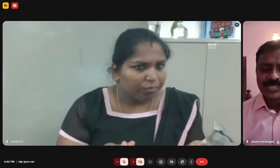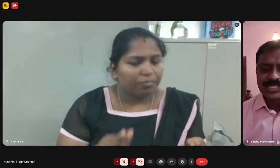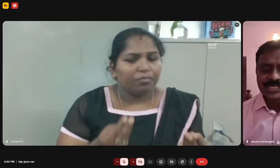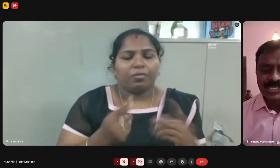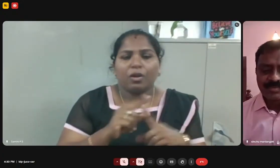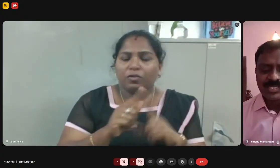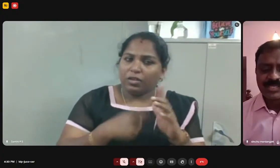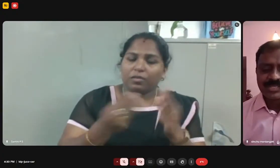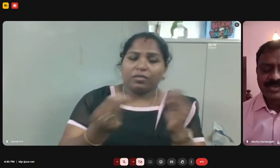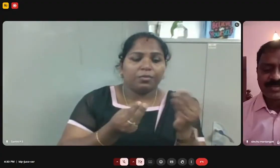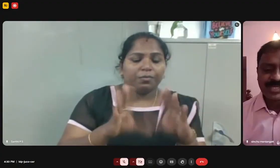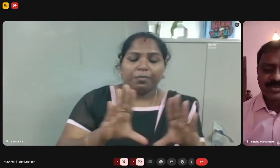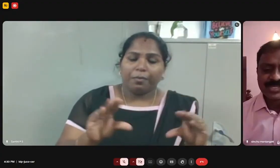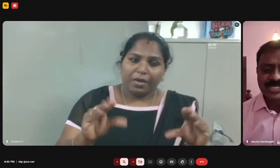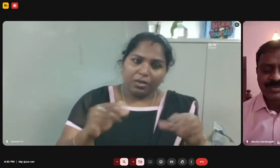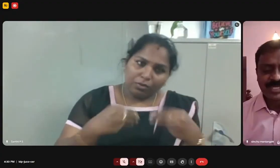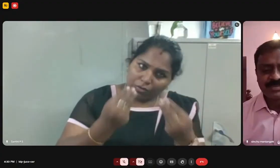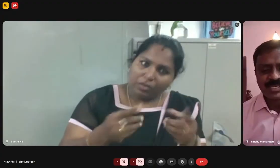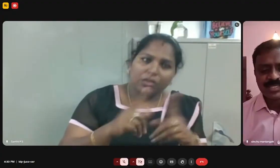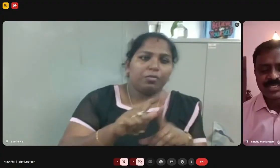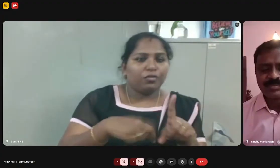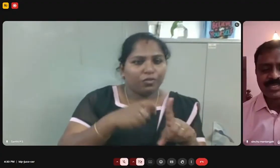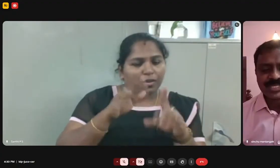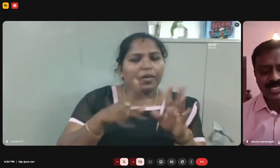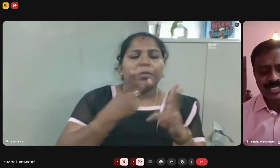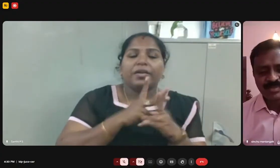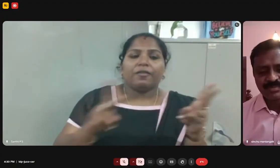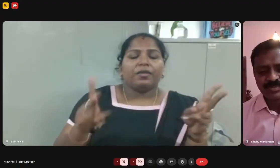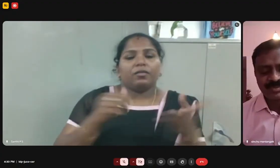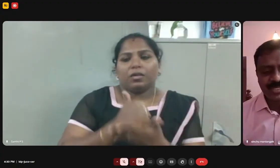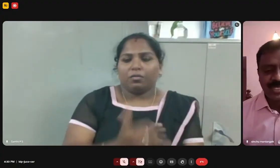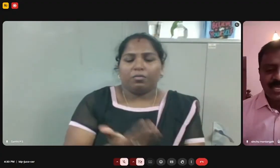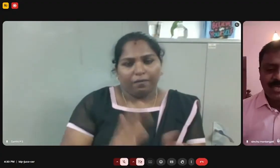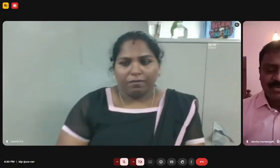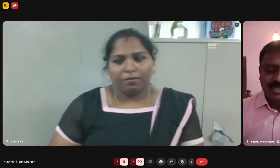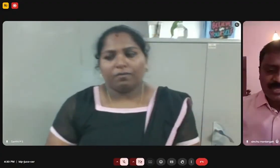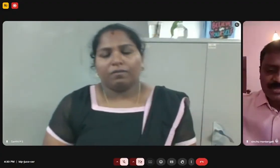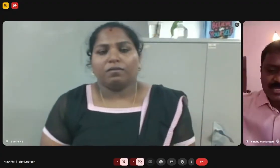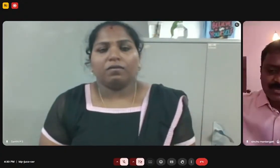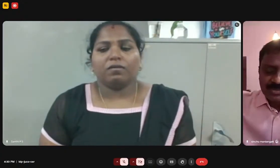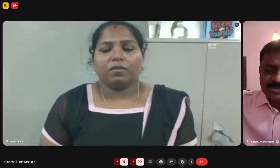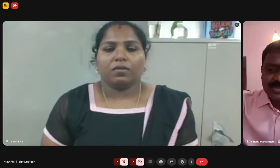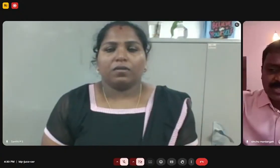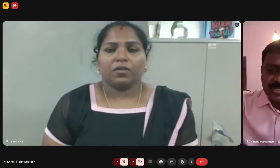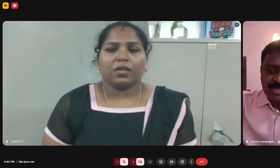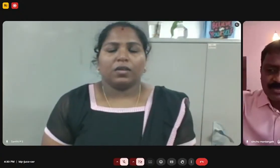കാണും, ചിലർക്ക് ഇങ്ങനെ ബെഡ്, ഇലക്ട്രോണിക് ബെഡ് കൊടുക്കുന്ന സ്കീം കാണും. അതൊക്കെ നമുക്ക് സഹായിക്കാൻ പറ്റും. അപ്പൊ നമ്മള് ഒരു